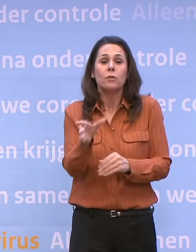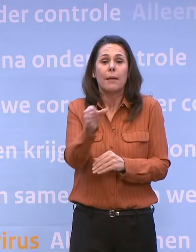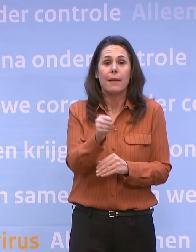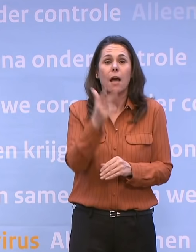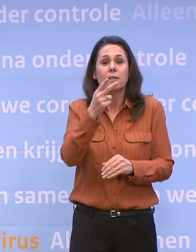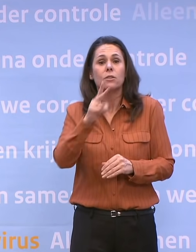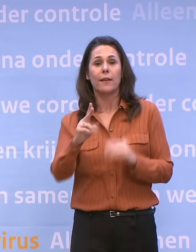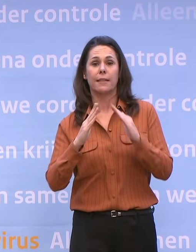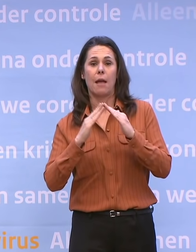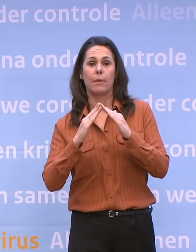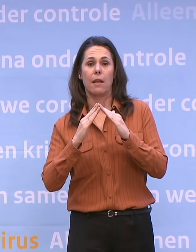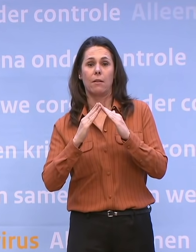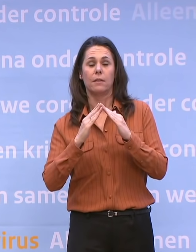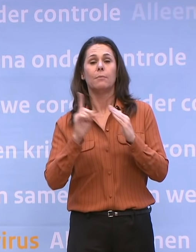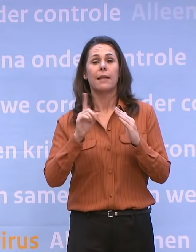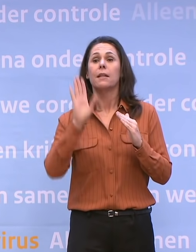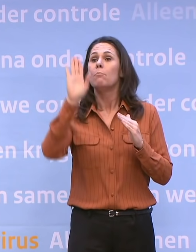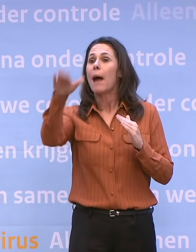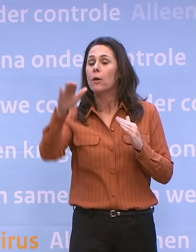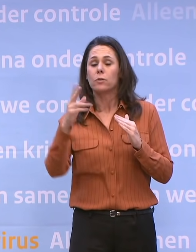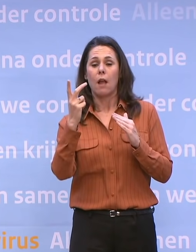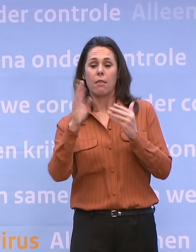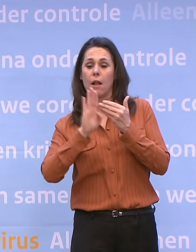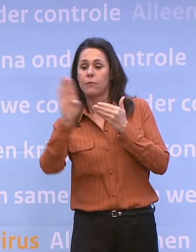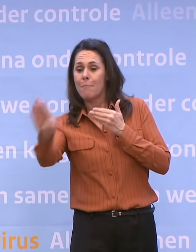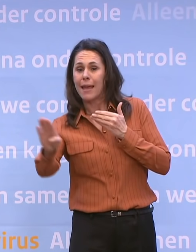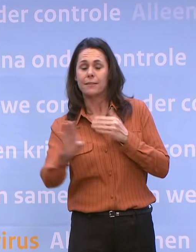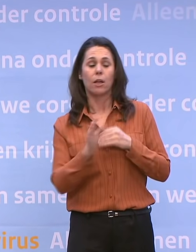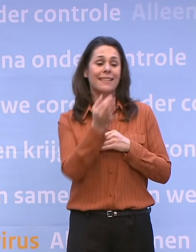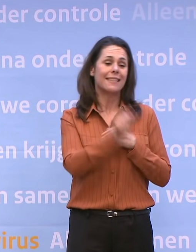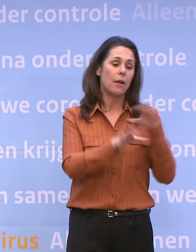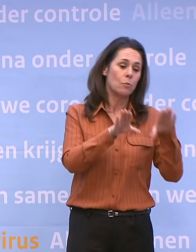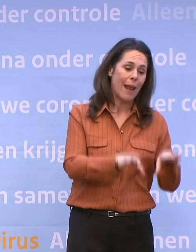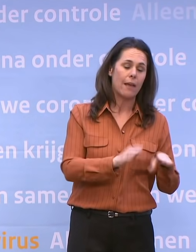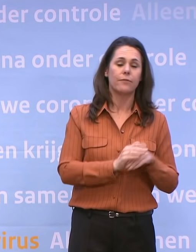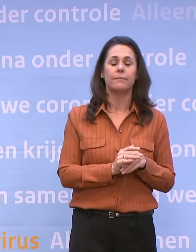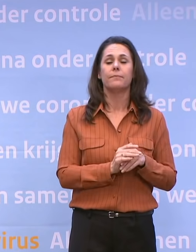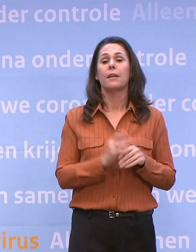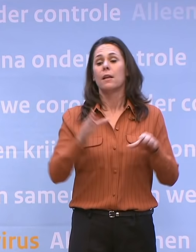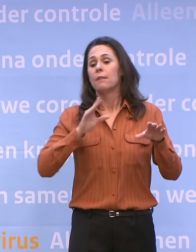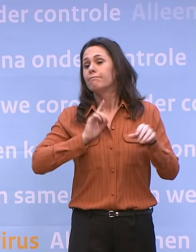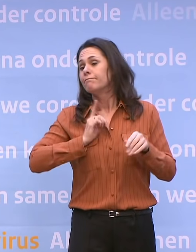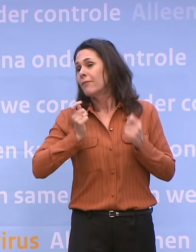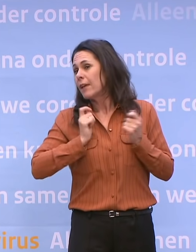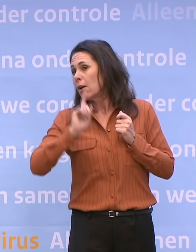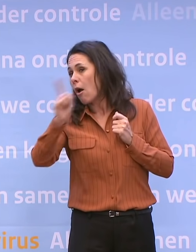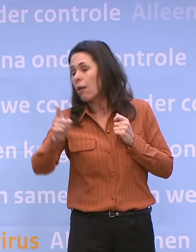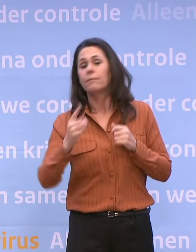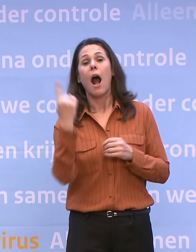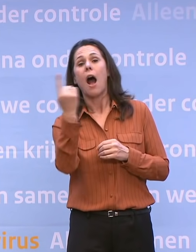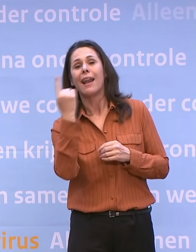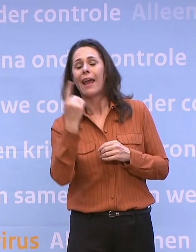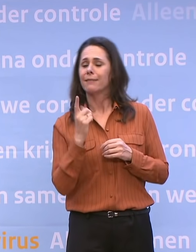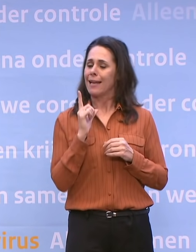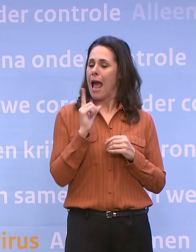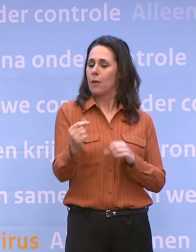april de 1,5 meter buitenshuis, zoveel mogelijk thuis blijven. Naar de winkel gaan in je eentje, daar geen uitje van maken met vrouw en kinderen of